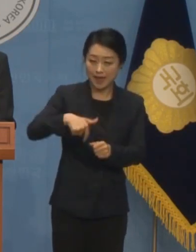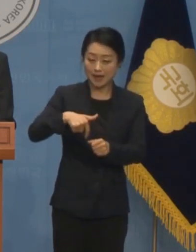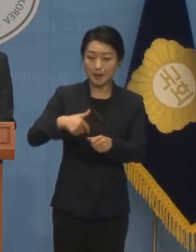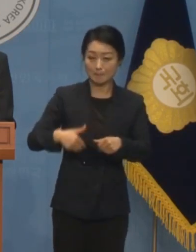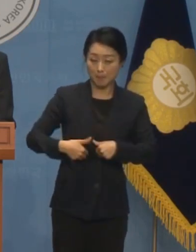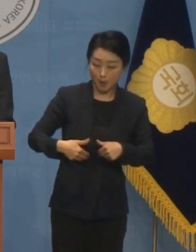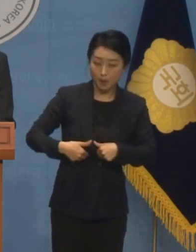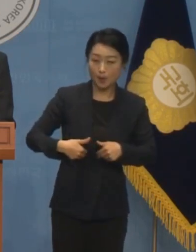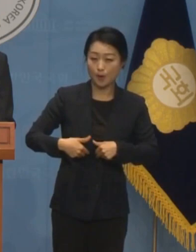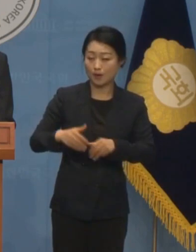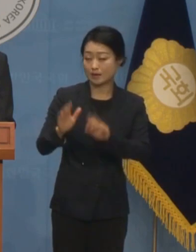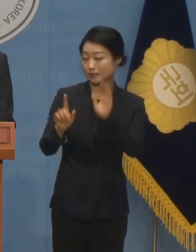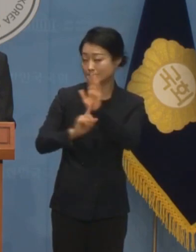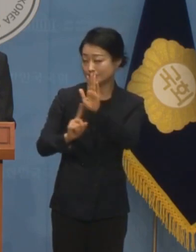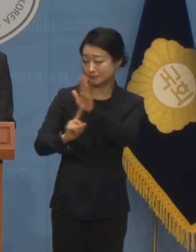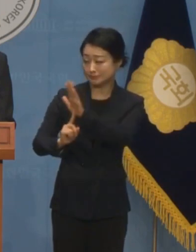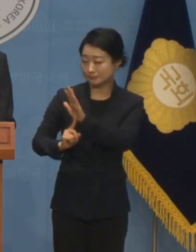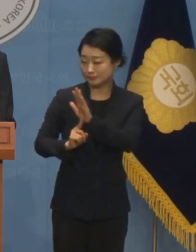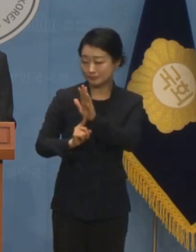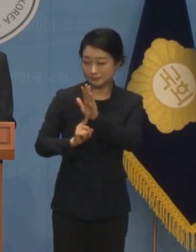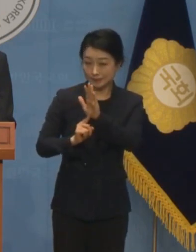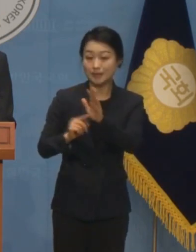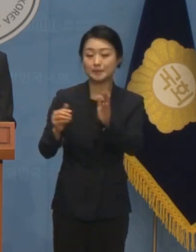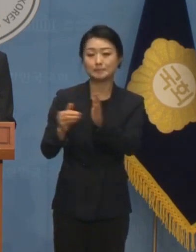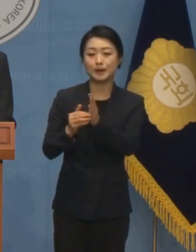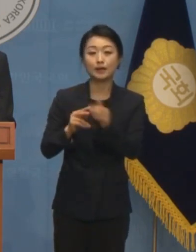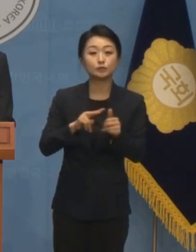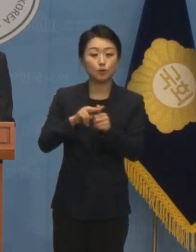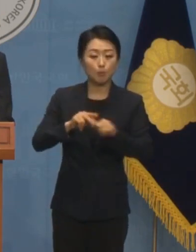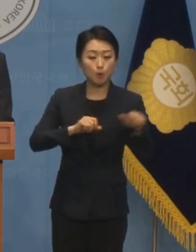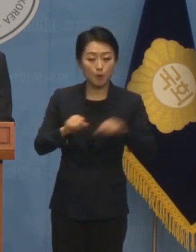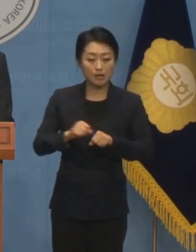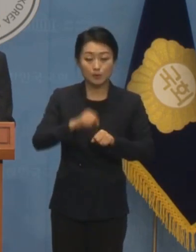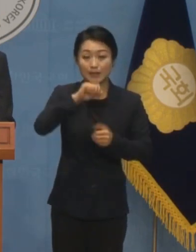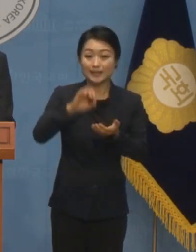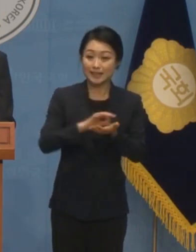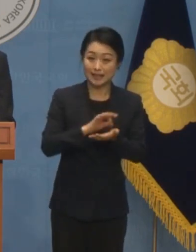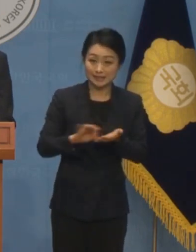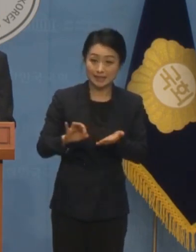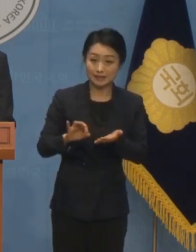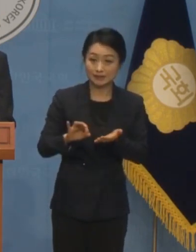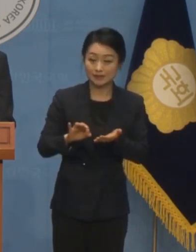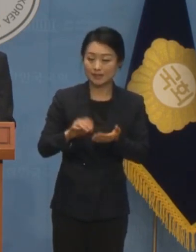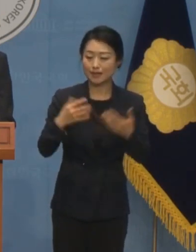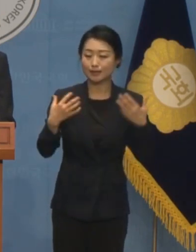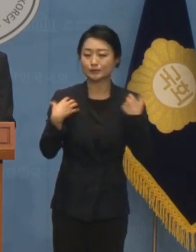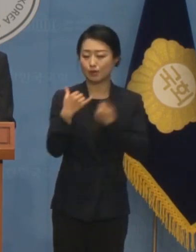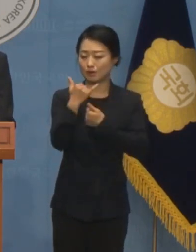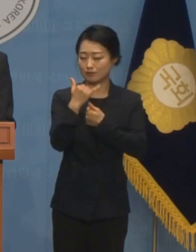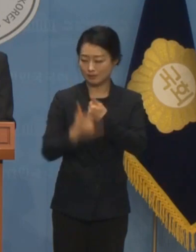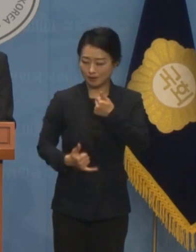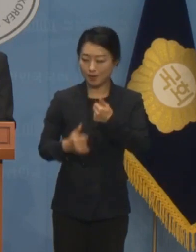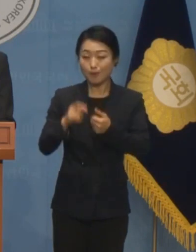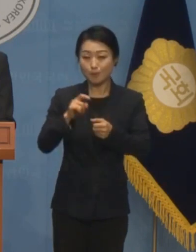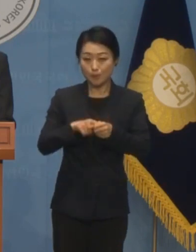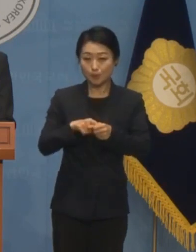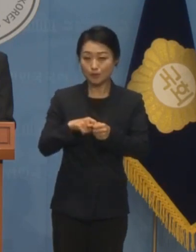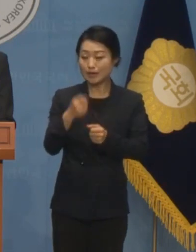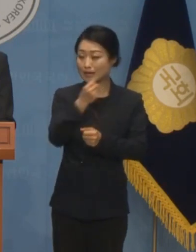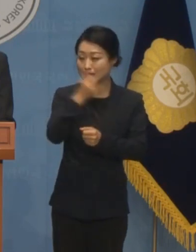칼럼들을 기고했습니다. 정보활동에 써야 할 예산이 정권의 칼럼